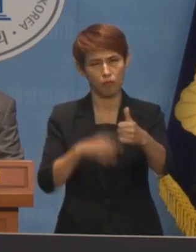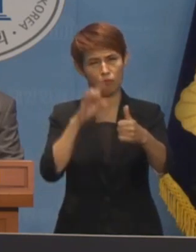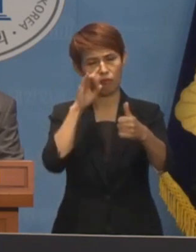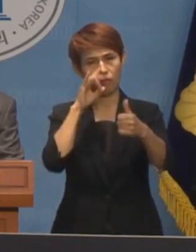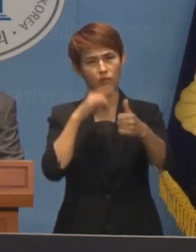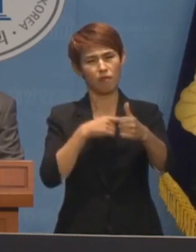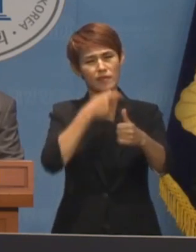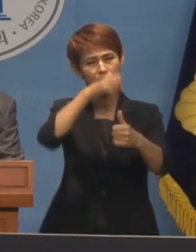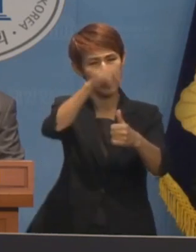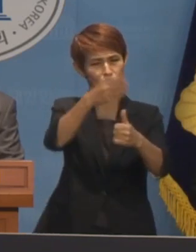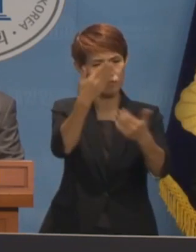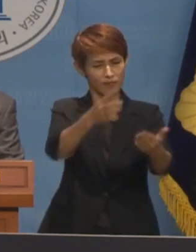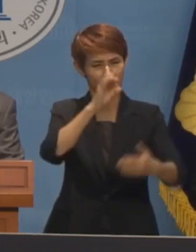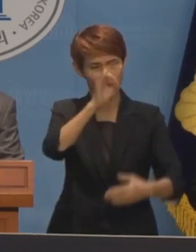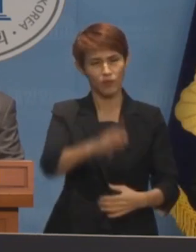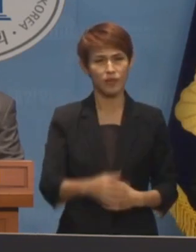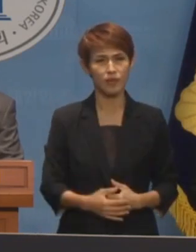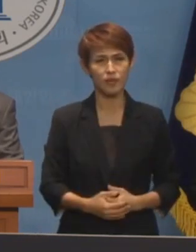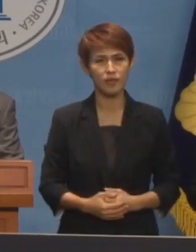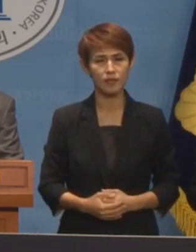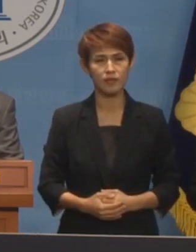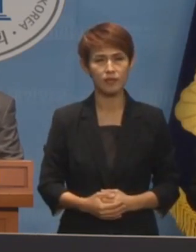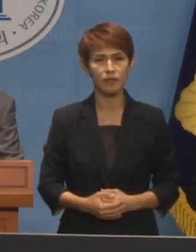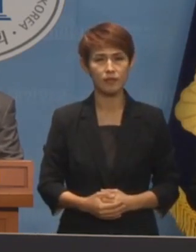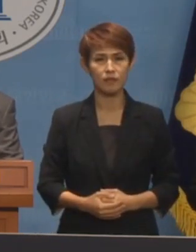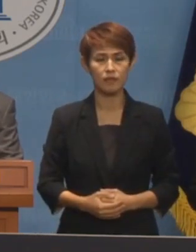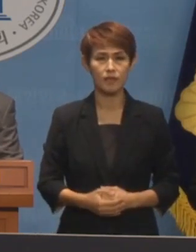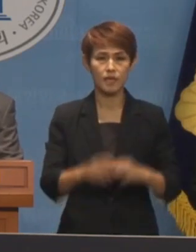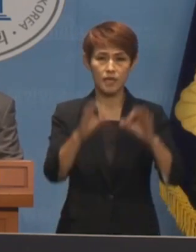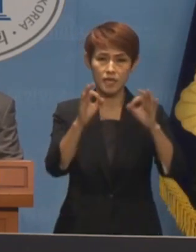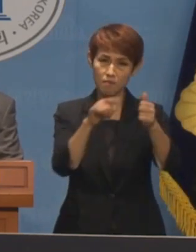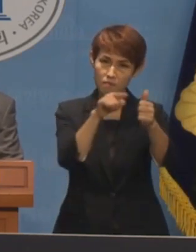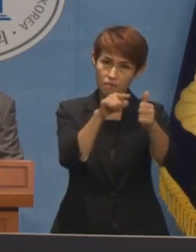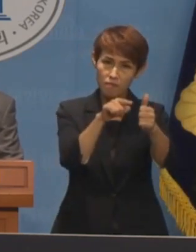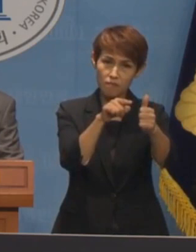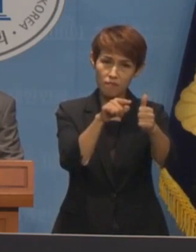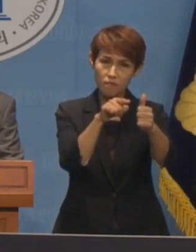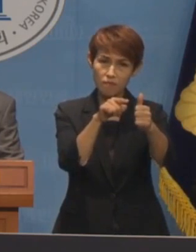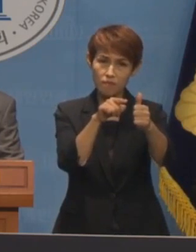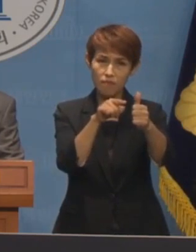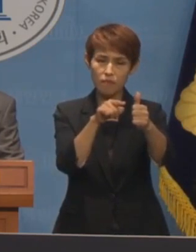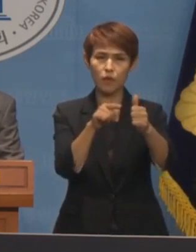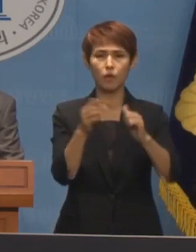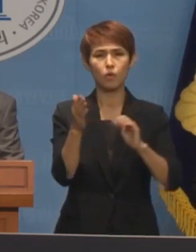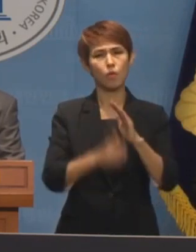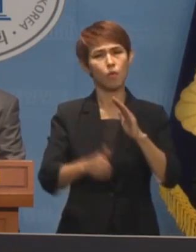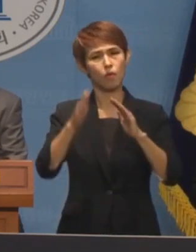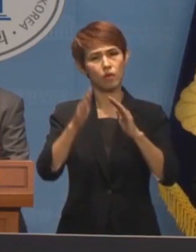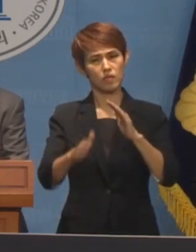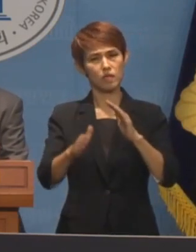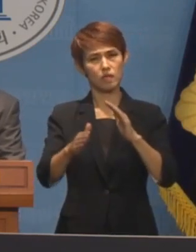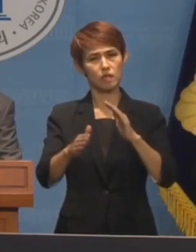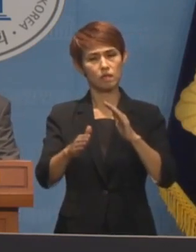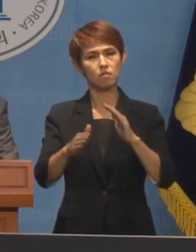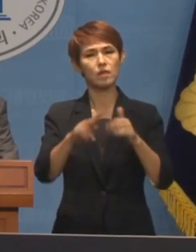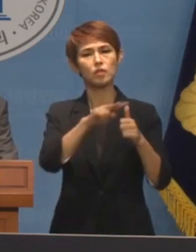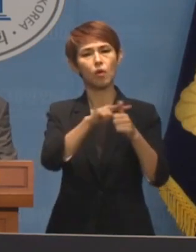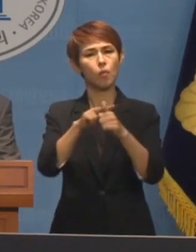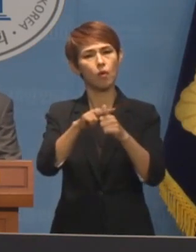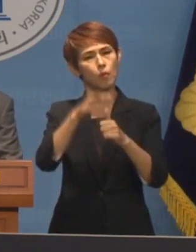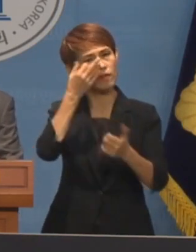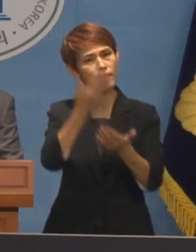사람에게는 세례를 줄 수 없습니다. 내가 김성애 의원에게 공식적으로 정보 공개 요청을